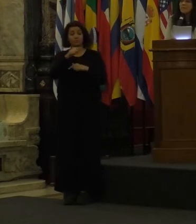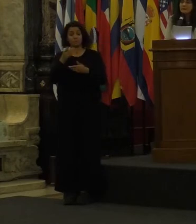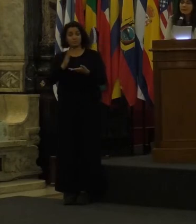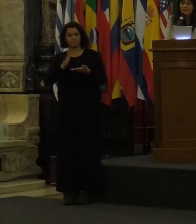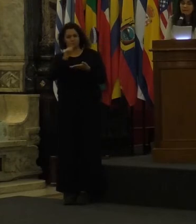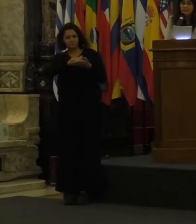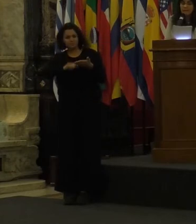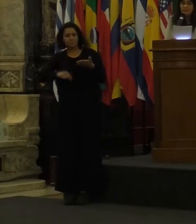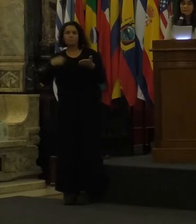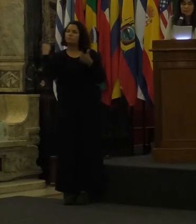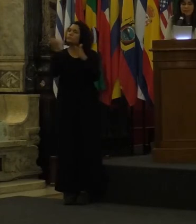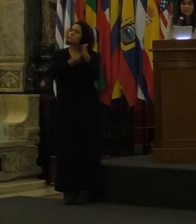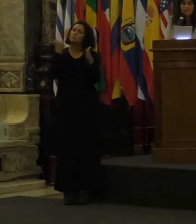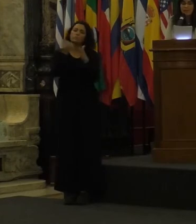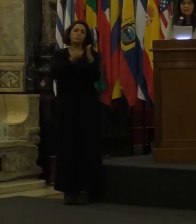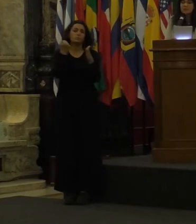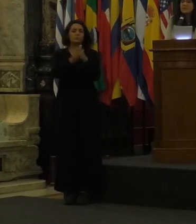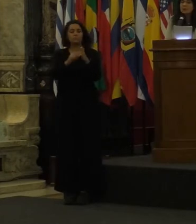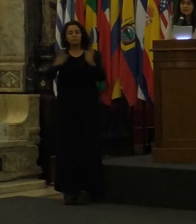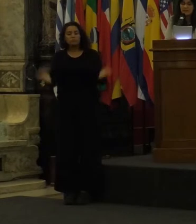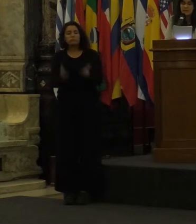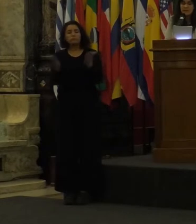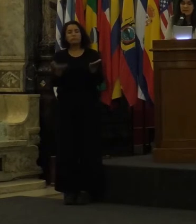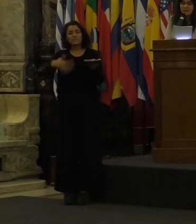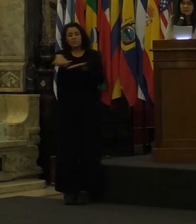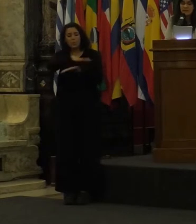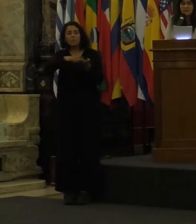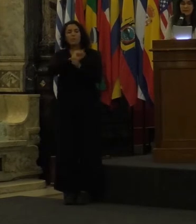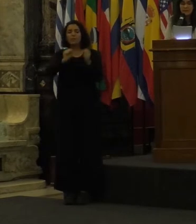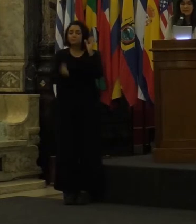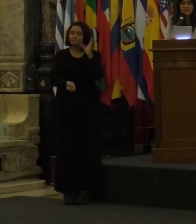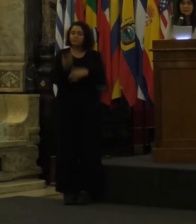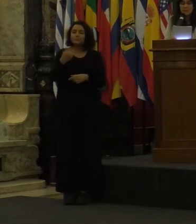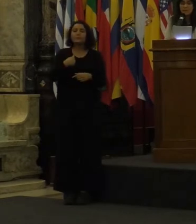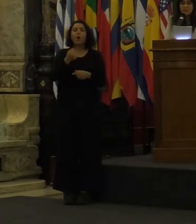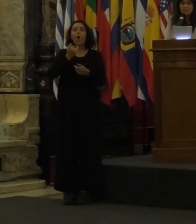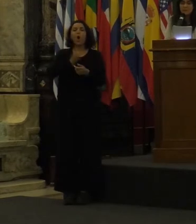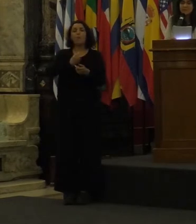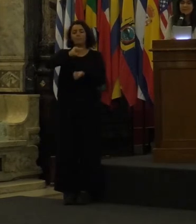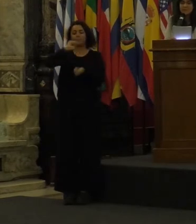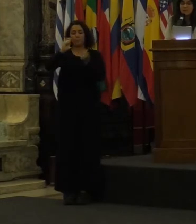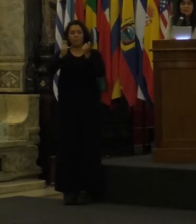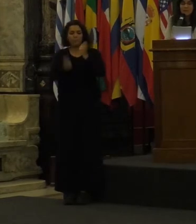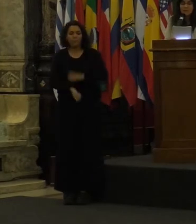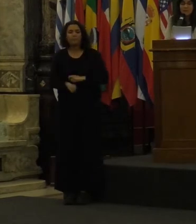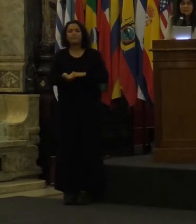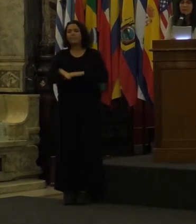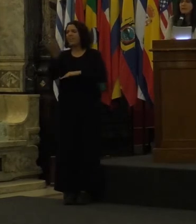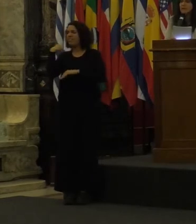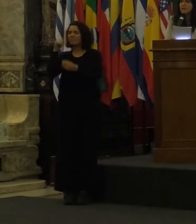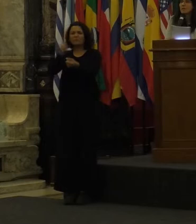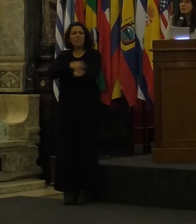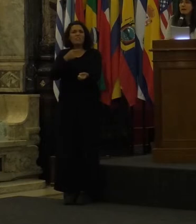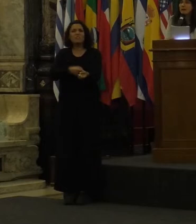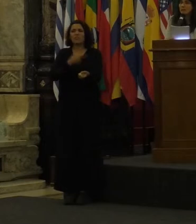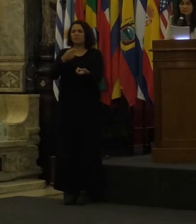luchadora infatigable en pro de generar condiciones que permitan la transformación de lo duro, de lo siempre duro de